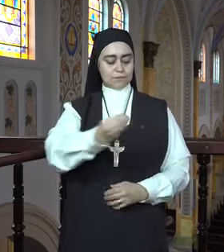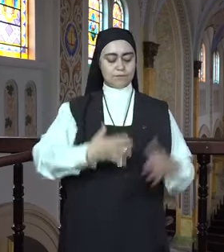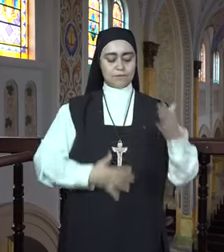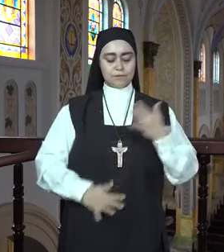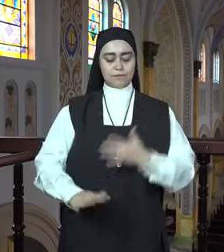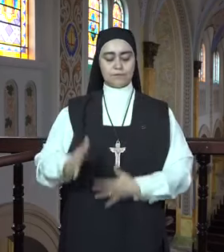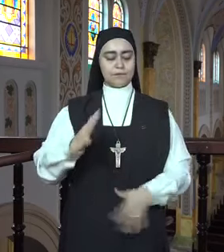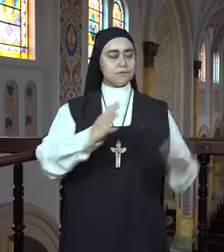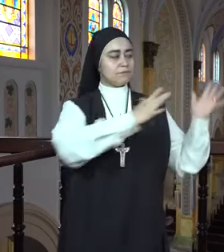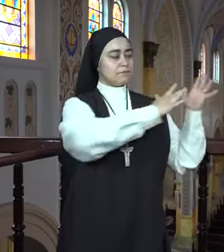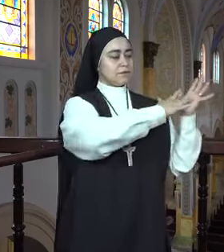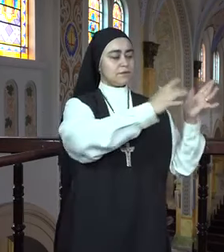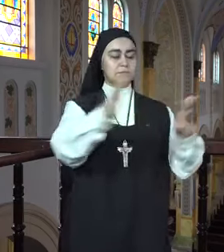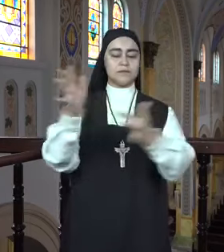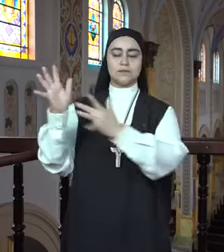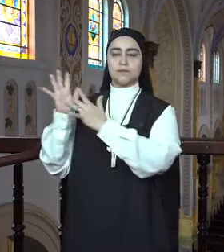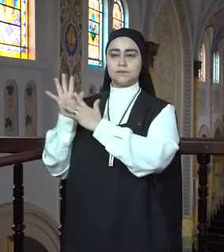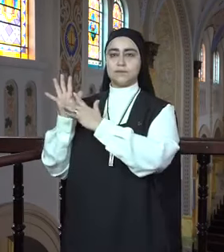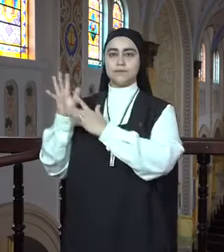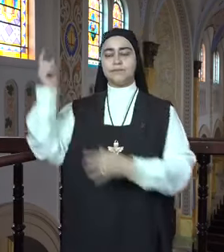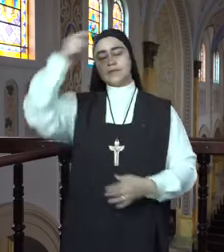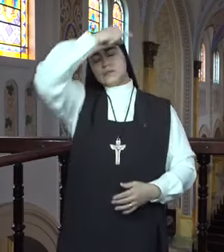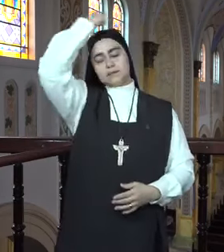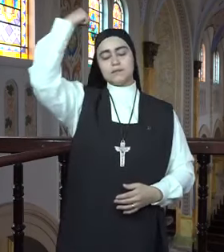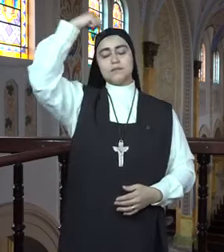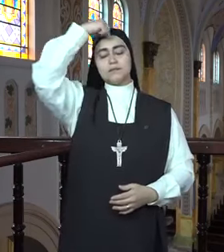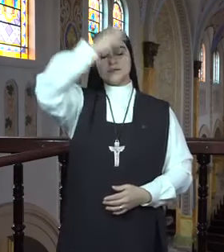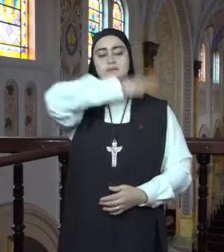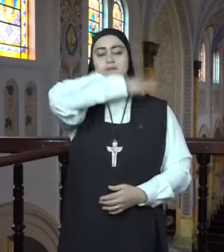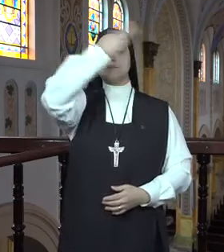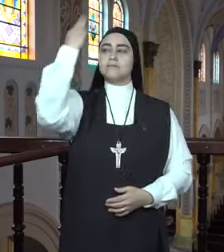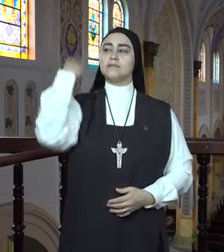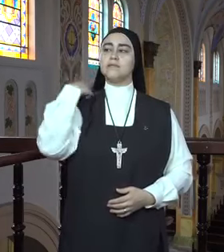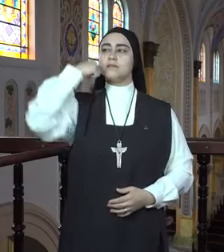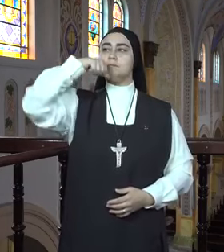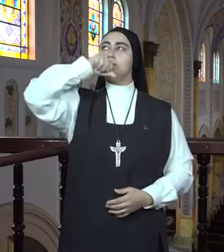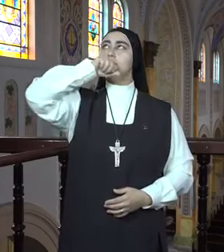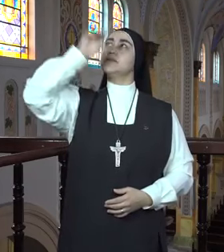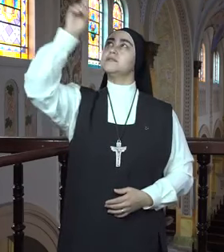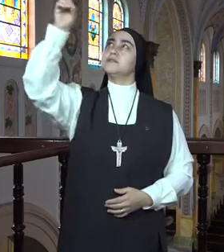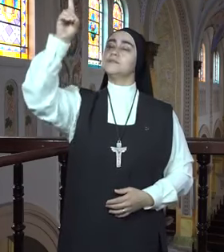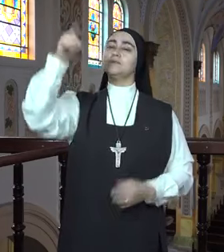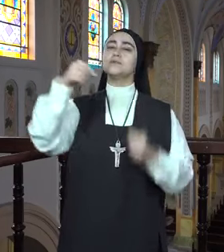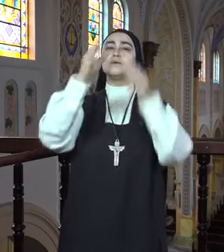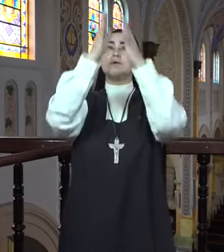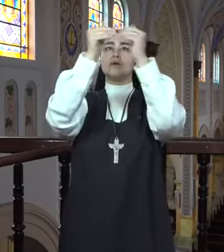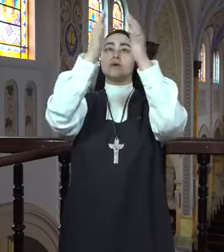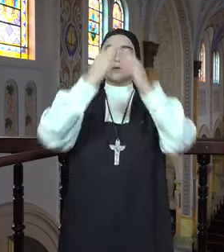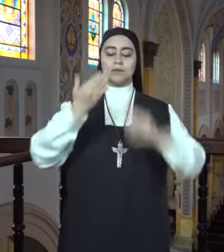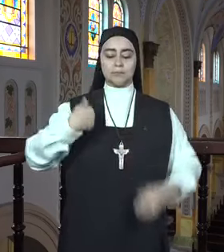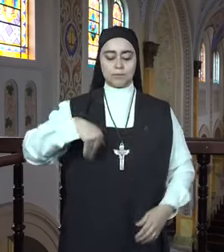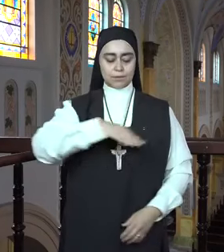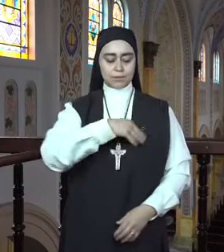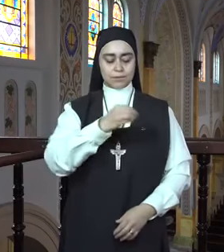é o fruto do vosso ventre, Jesus. Santa Maria, Mãe de Deus, rogai por nós,